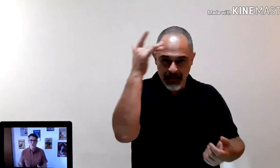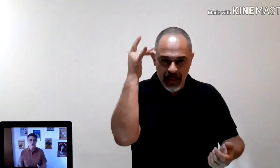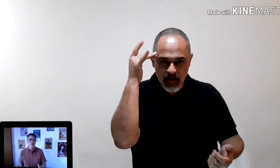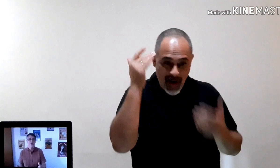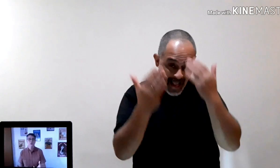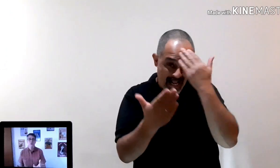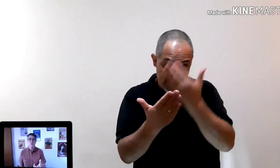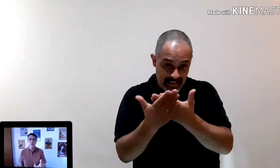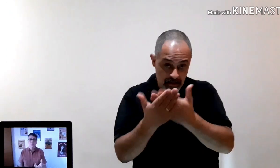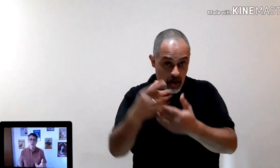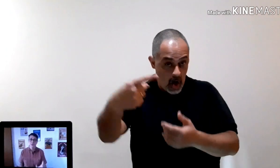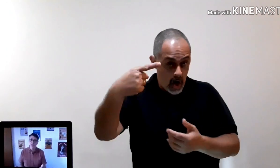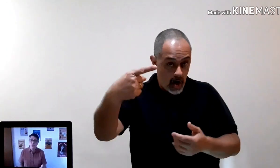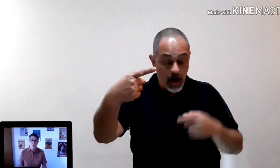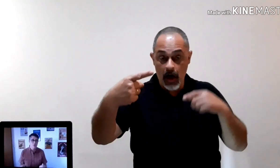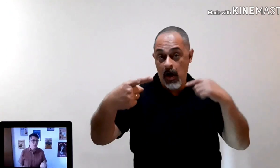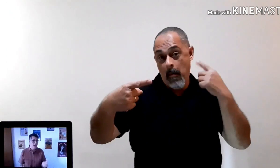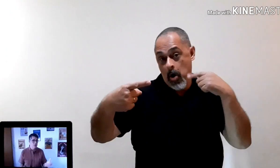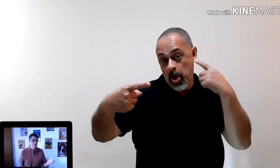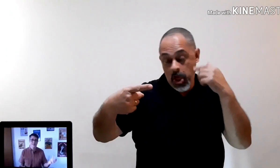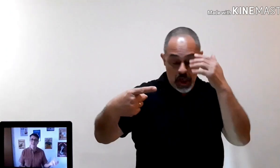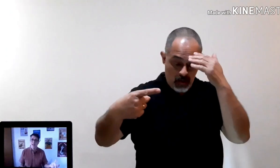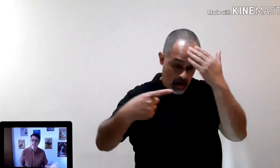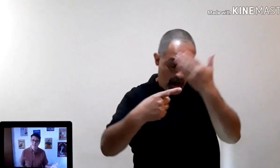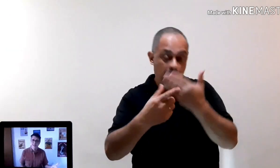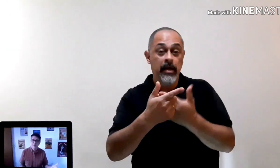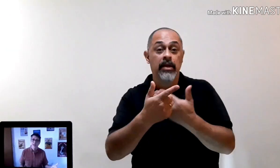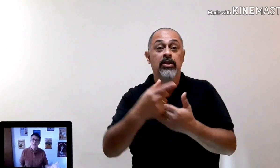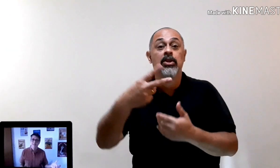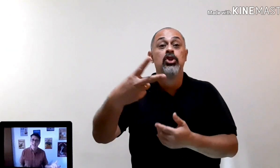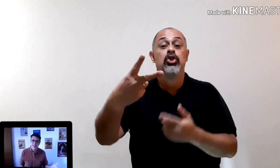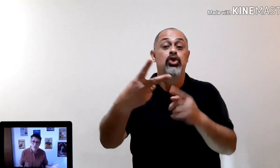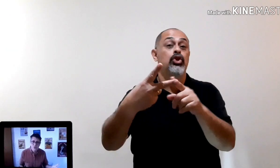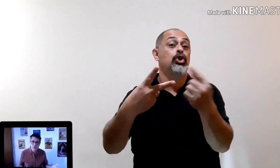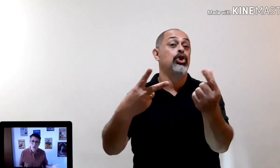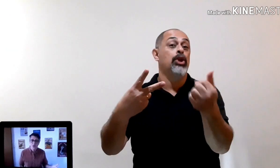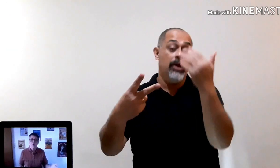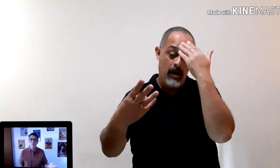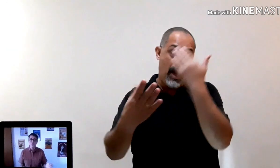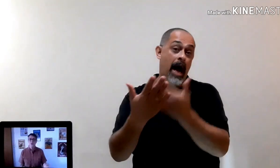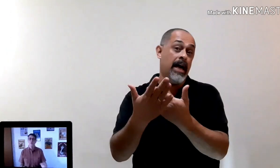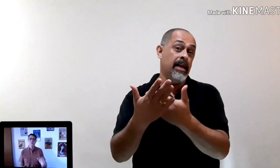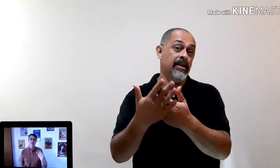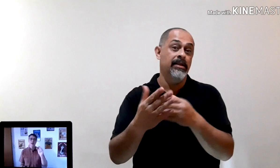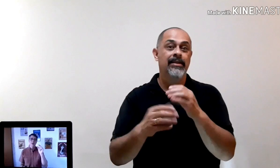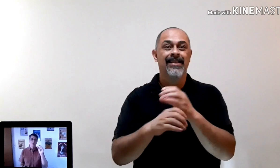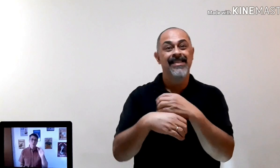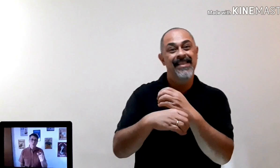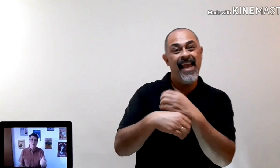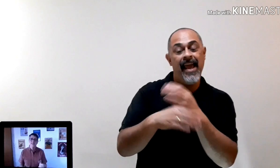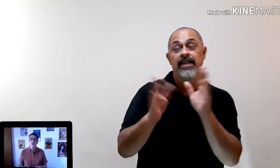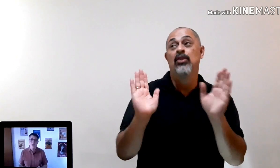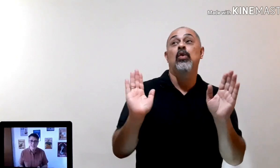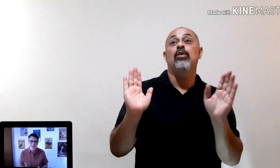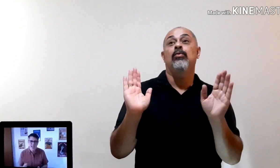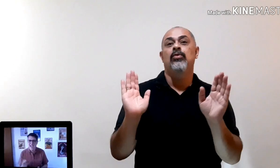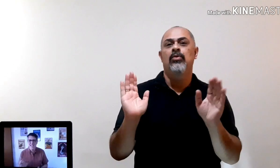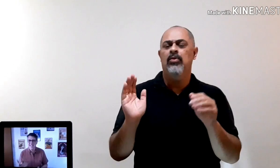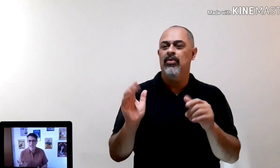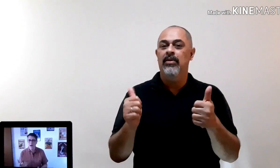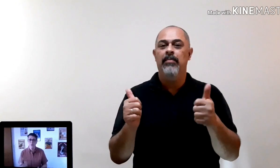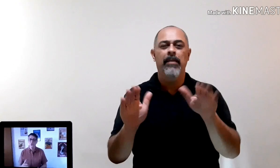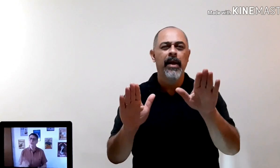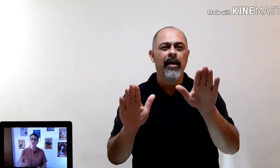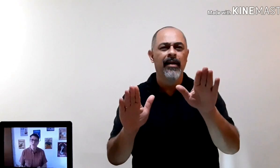em políticos, confiando no meu dinheiro, confiando na ciência, e vem Deus com um bichinho que é uma sequência